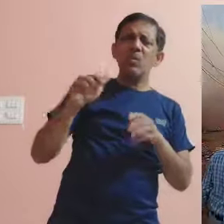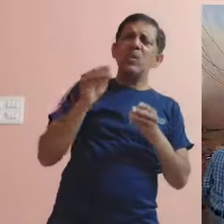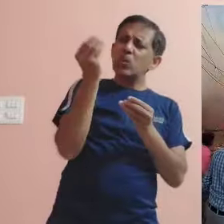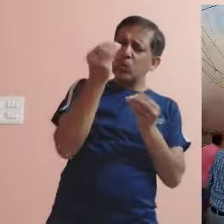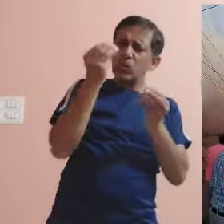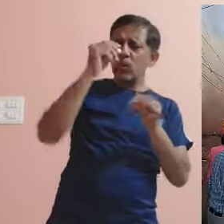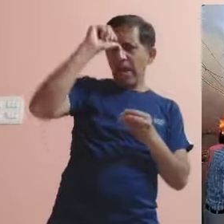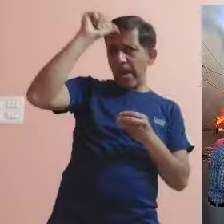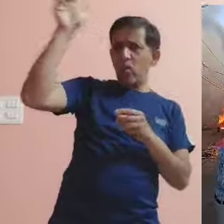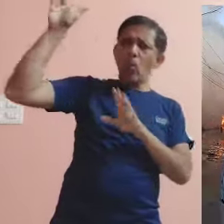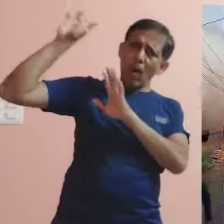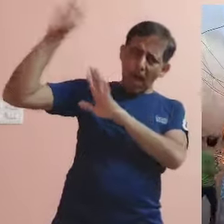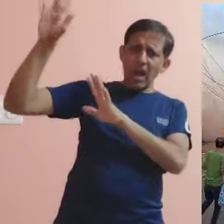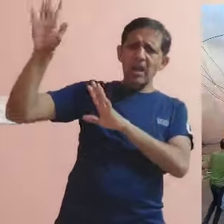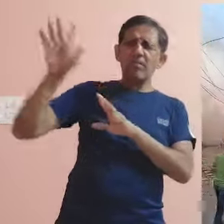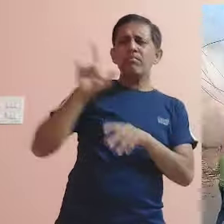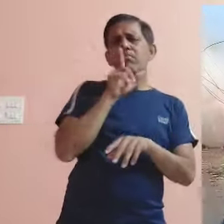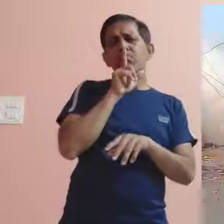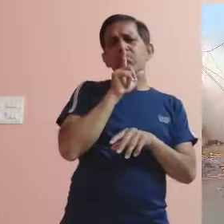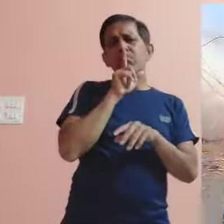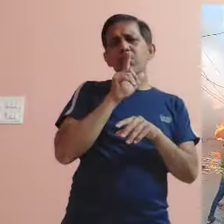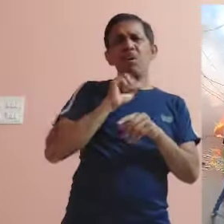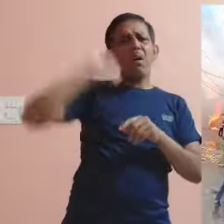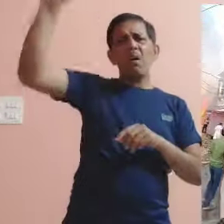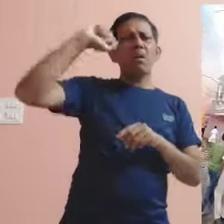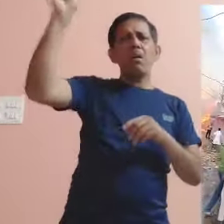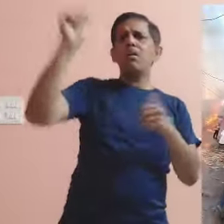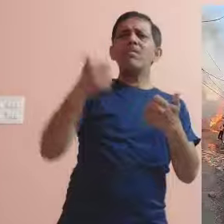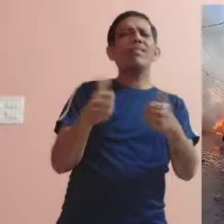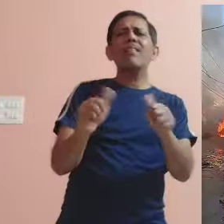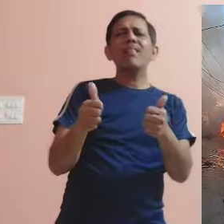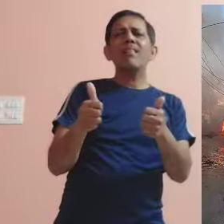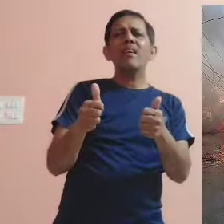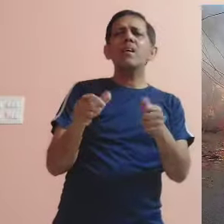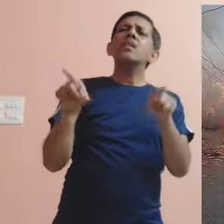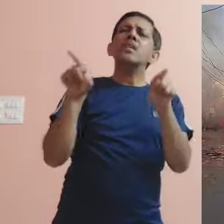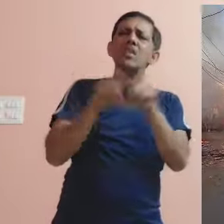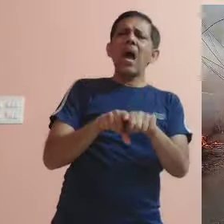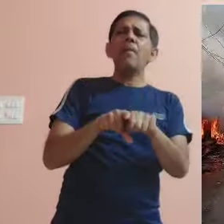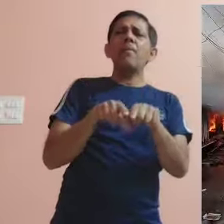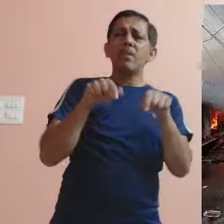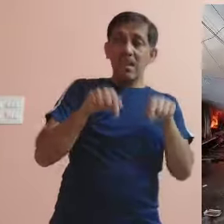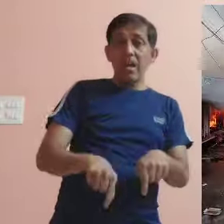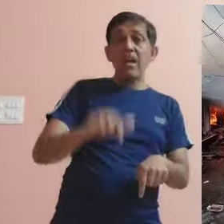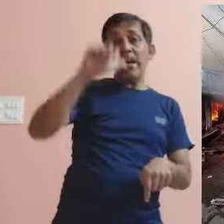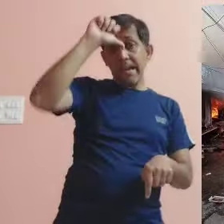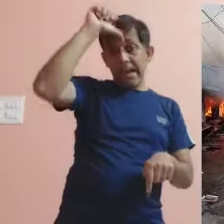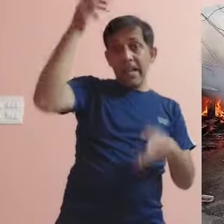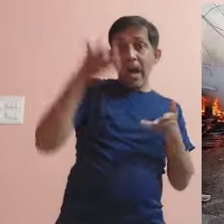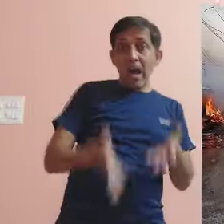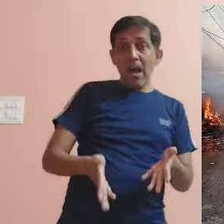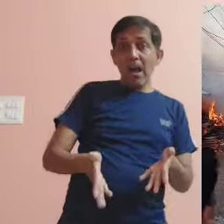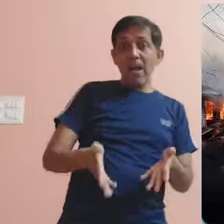मकान में आग लग गई ना लग गई वो लग गई सामने वाले में सब बड़ी बड़ी सब जल गई होंगी। चूड़ी की दुकान है,